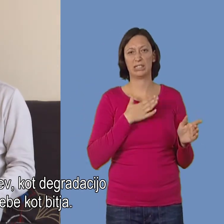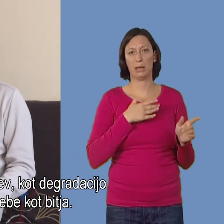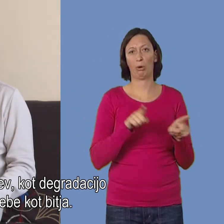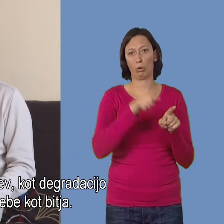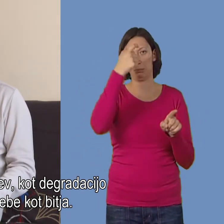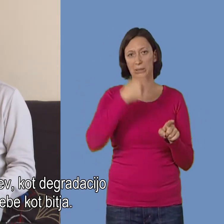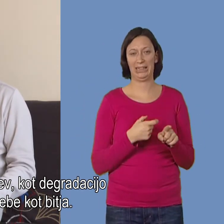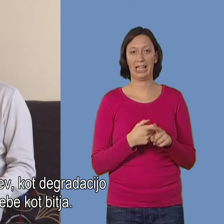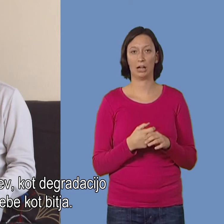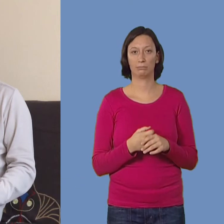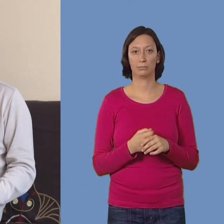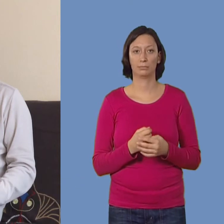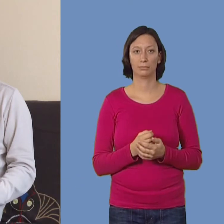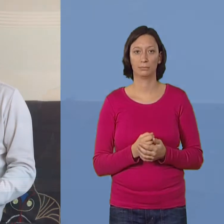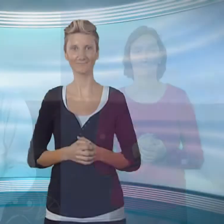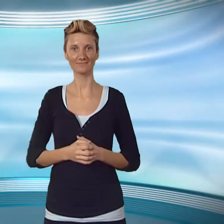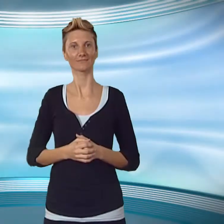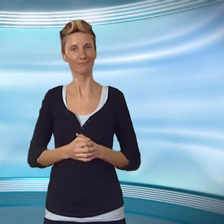bitja.